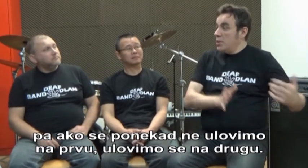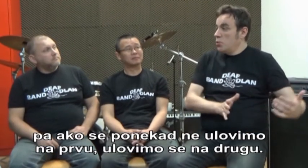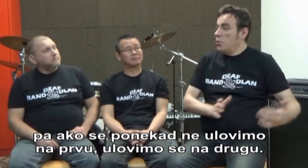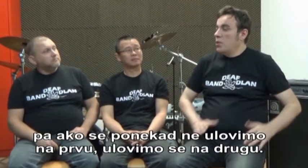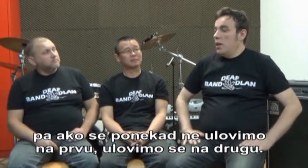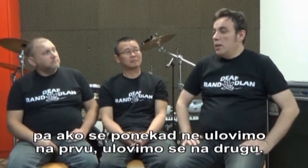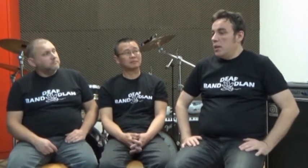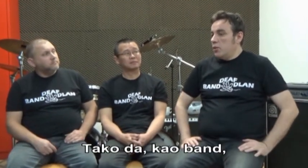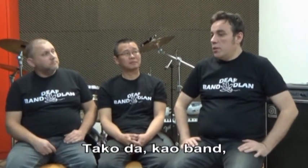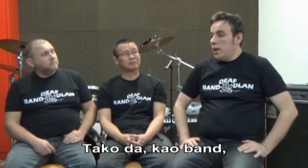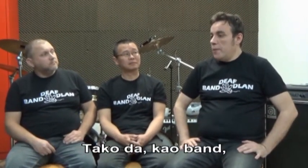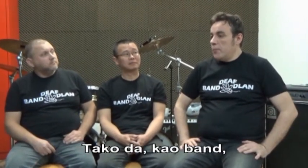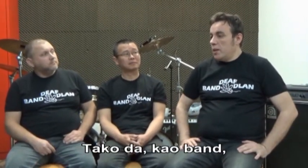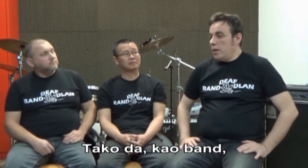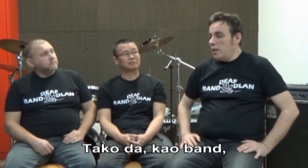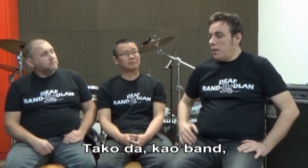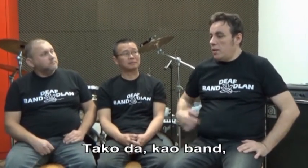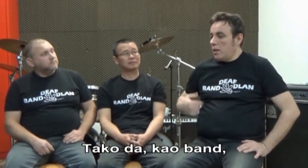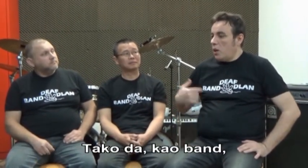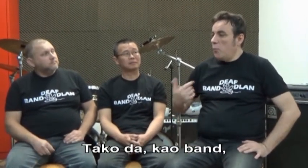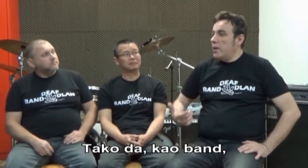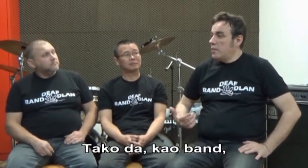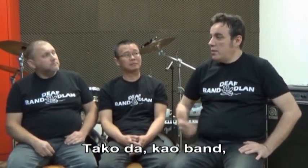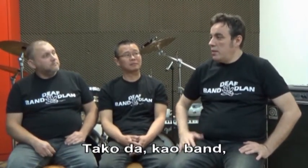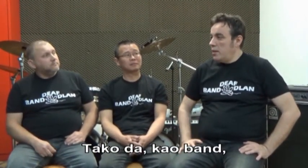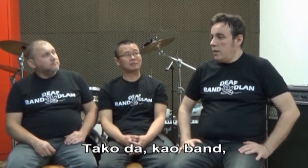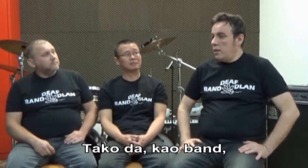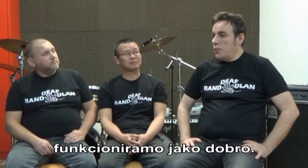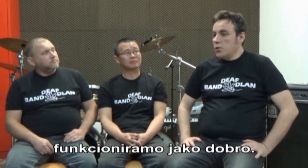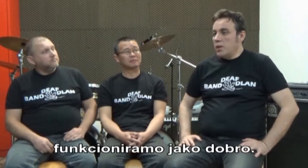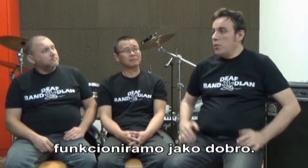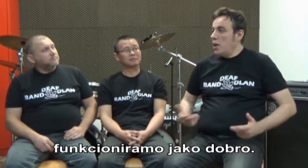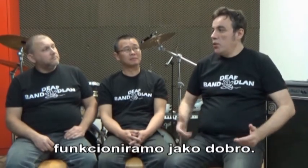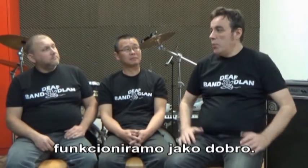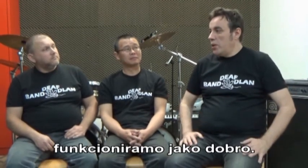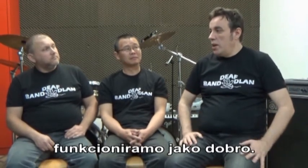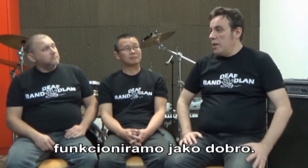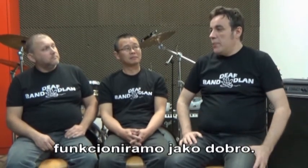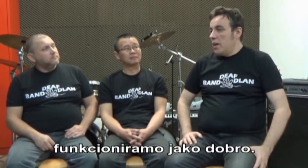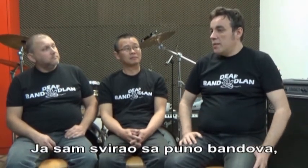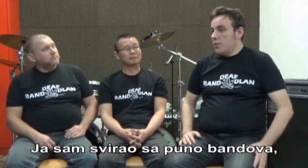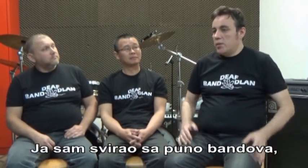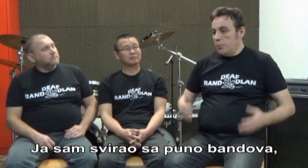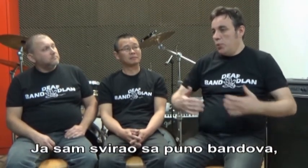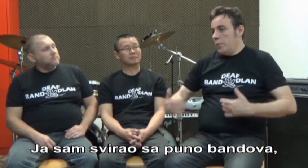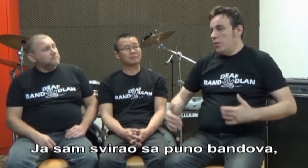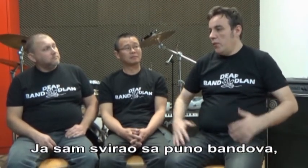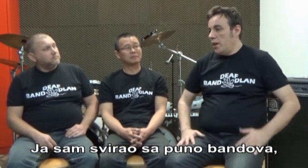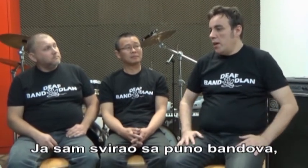drugu. Tako da, kao bend funkcioniramo jako dobro. Ja sam svirao sa puno bendova i